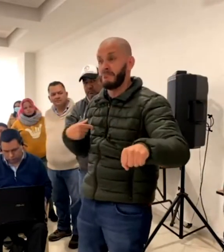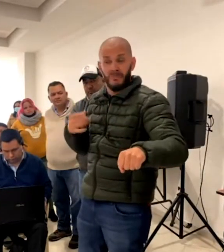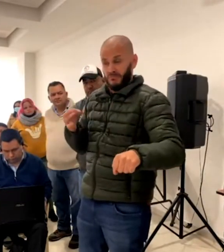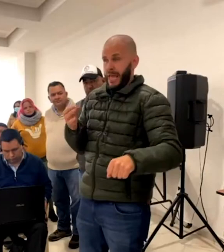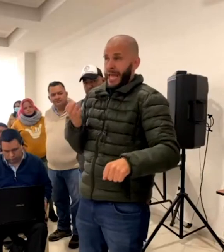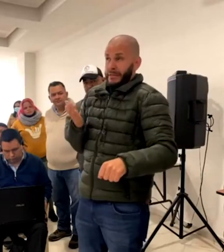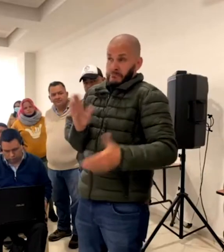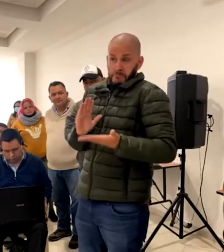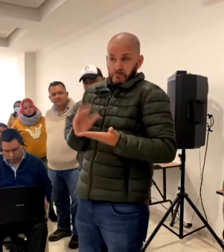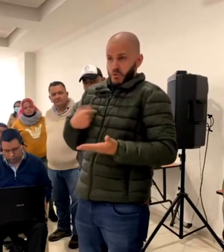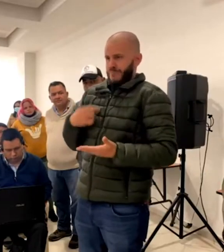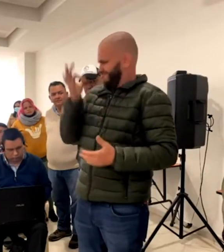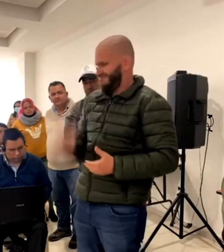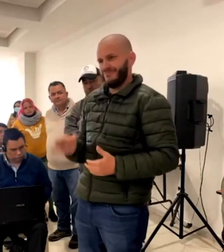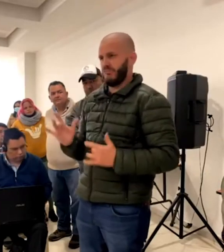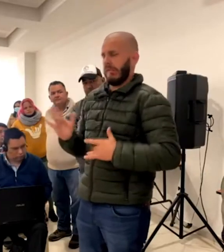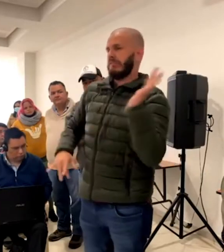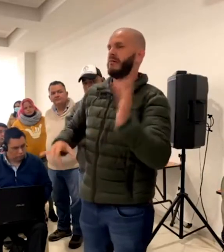ahora